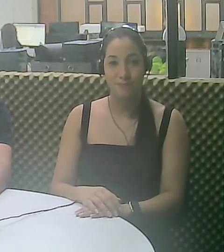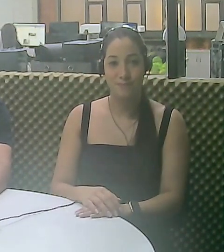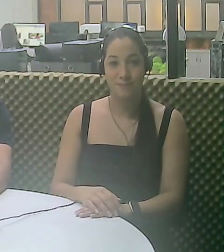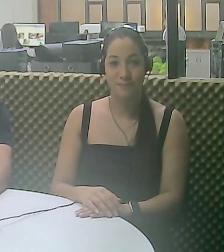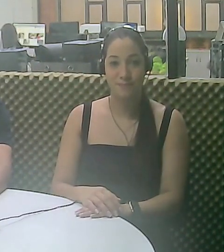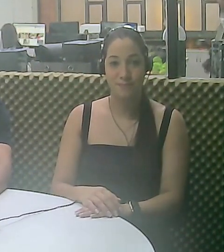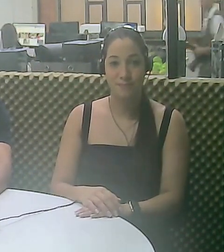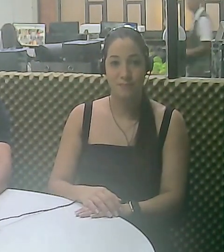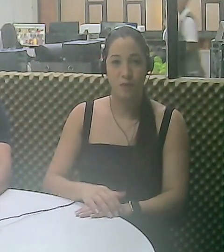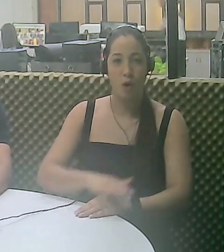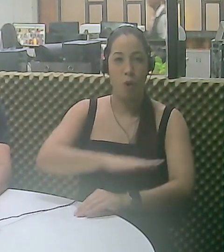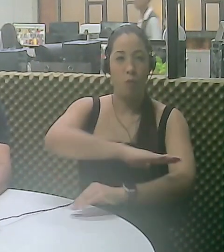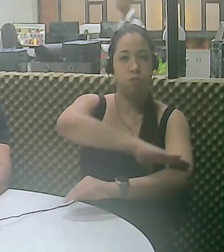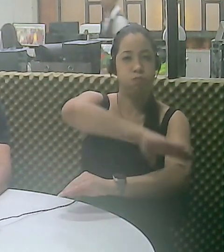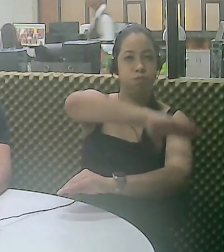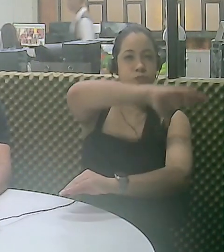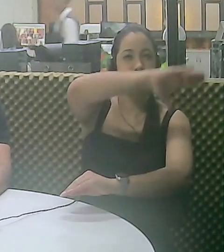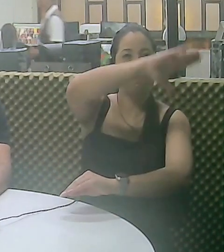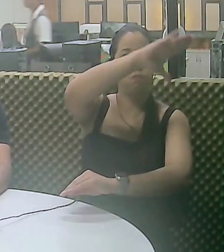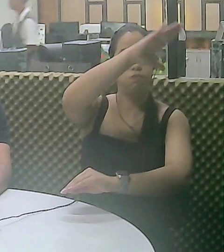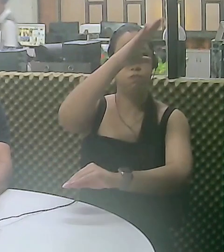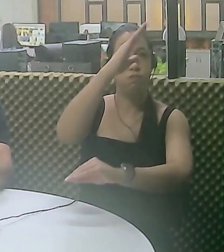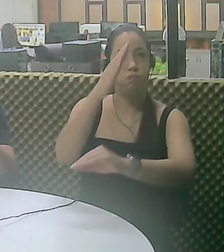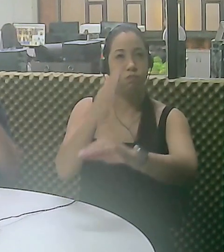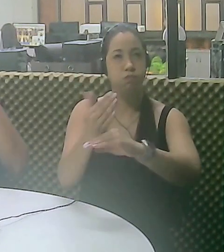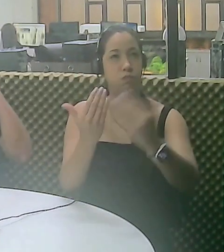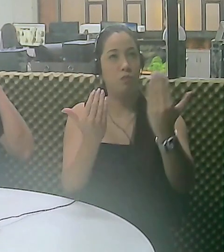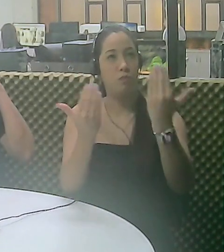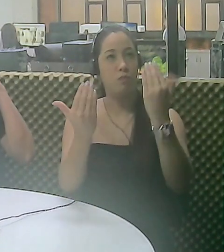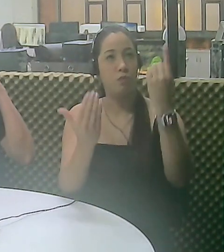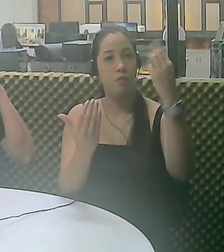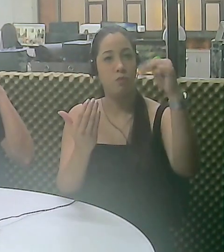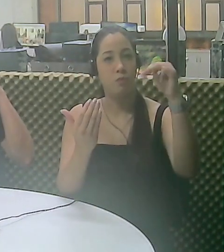Para o Monte Everest, 1,5 metro é nada.